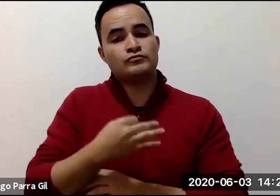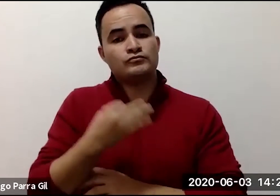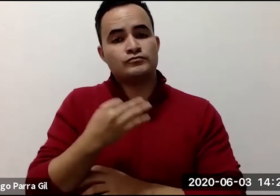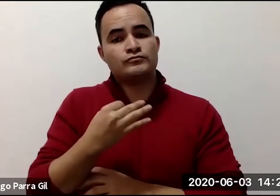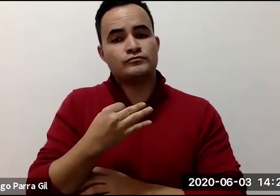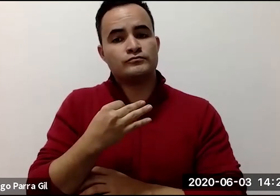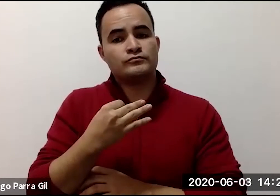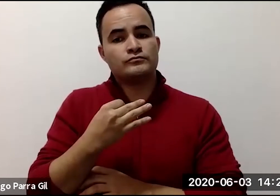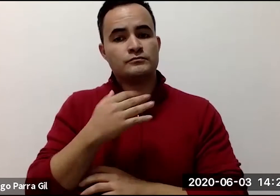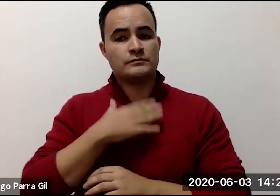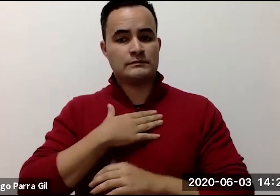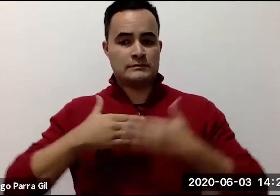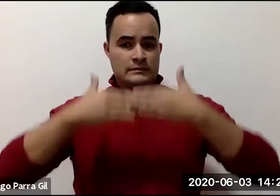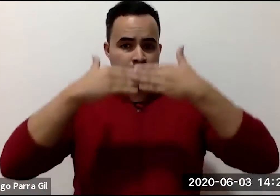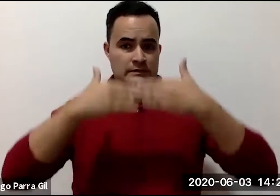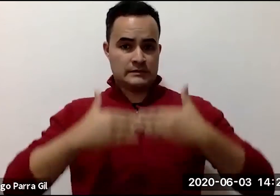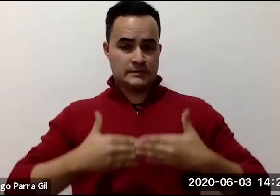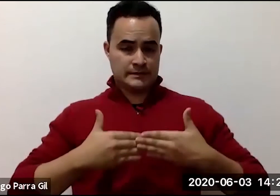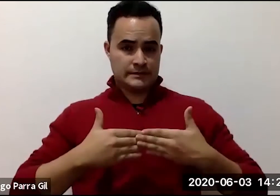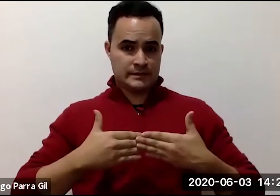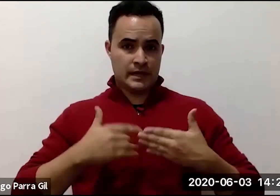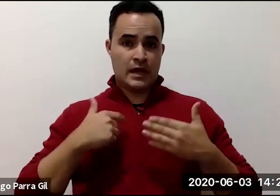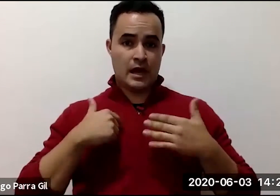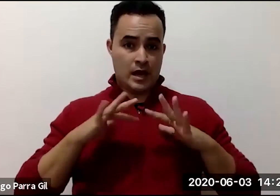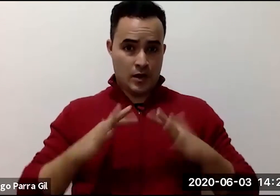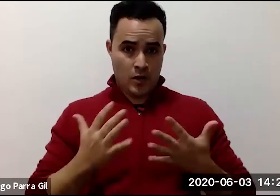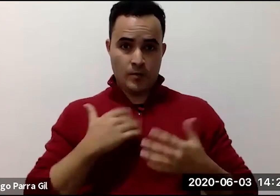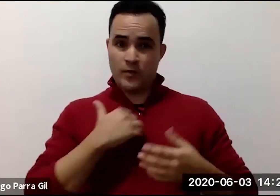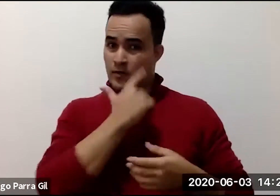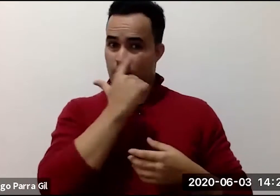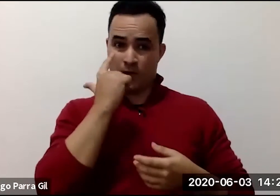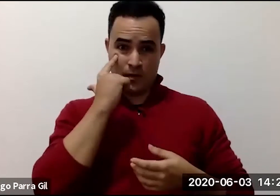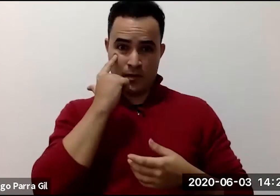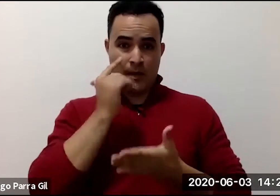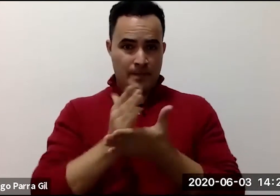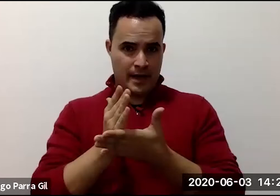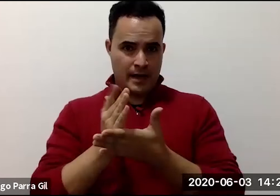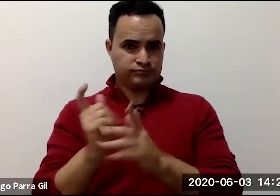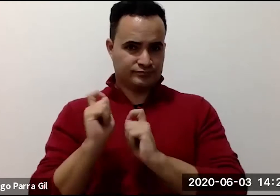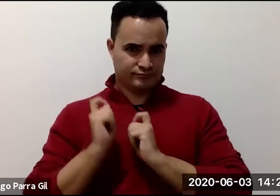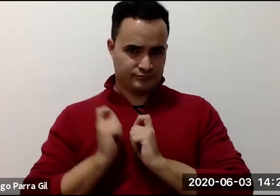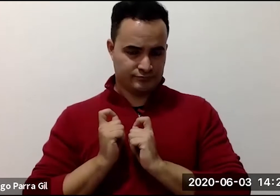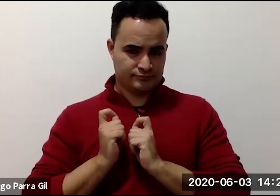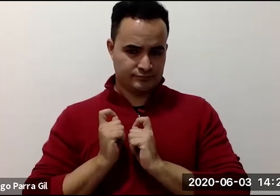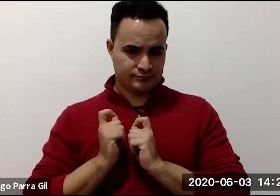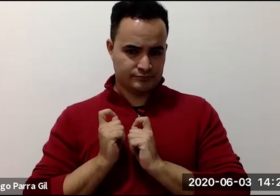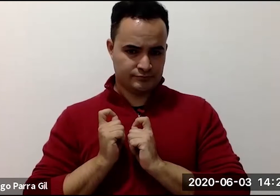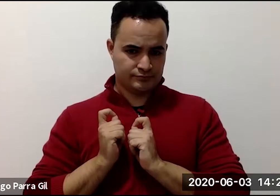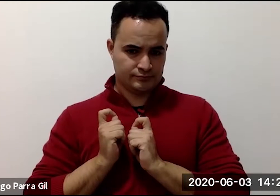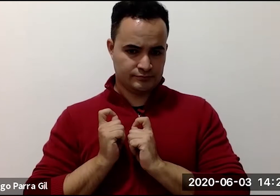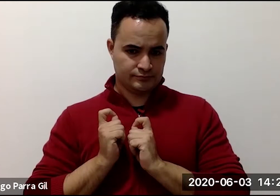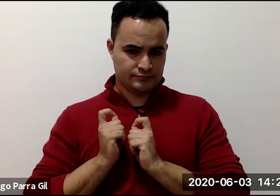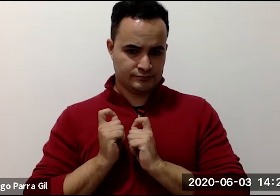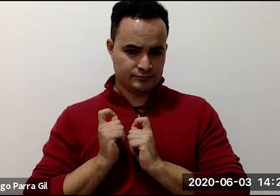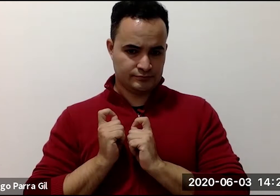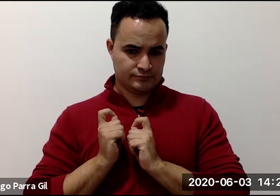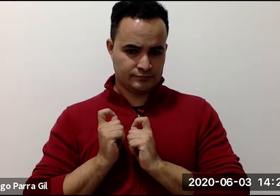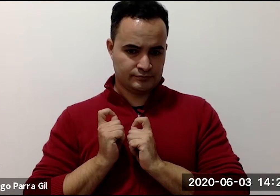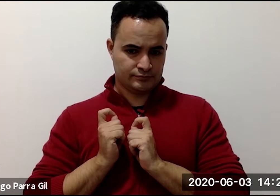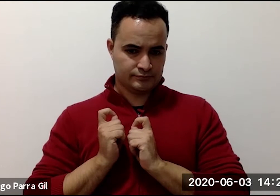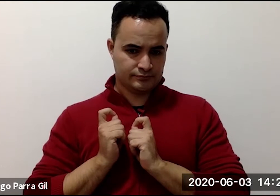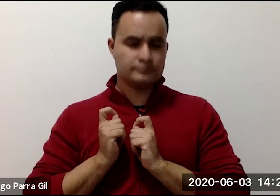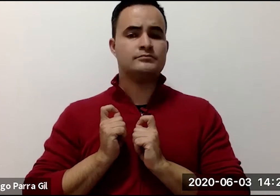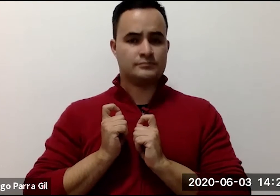mi discapacidad visual es adquirida, ¿no? Entonces, hubo mucho tiempo en donde yo tuve baja